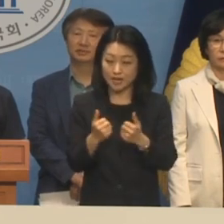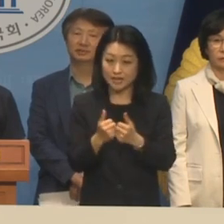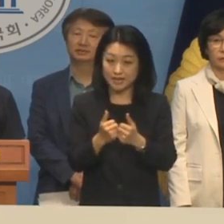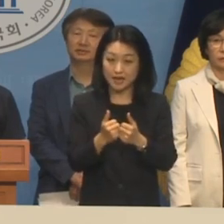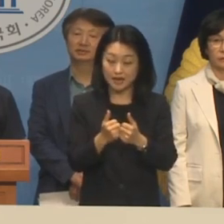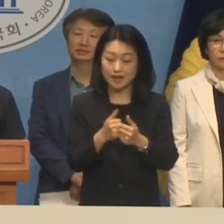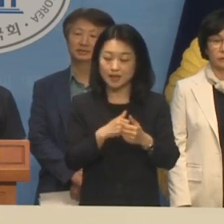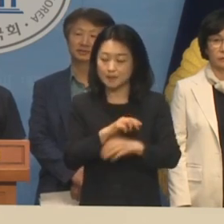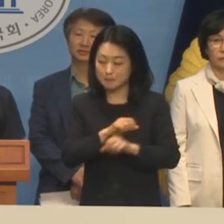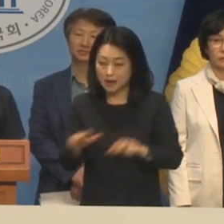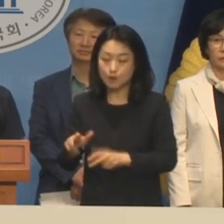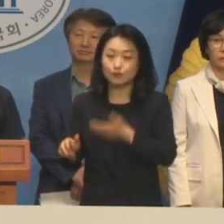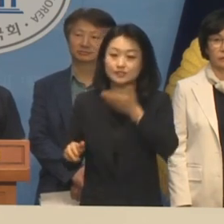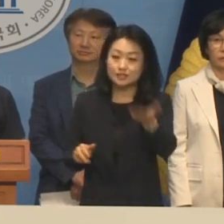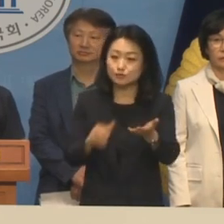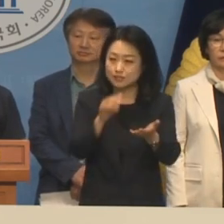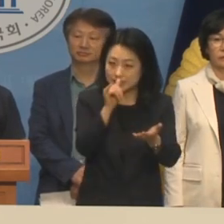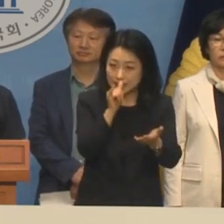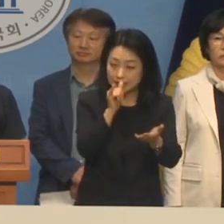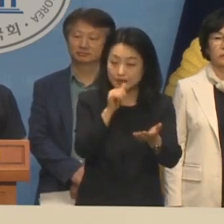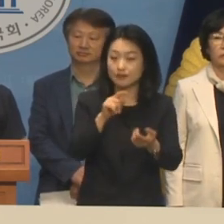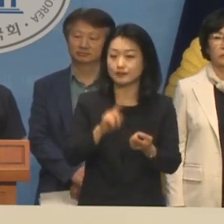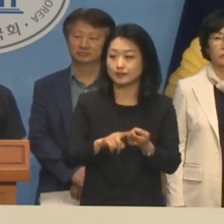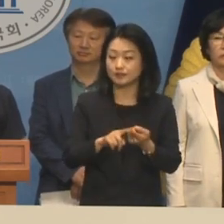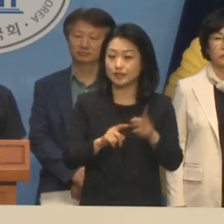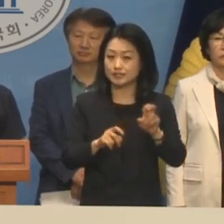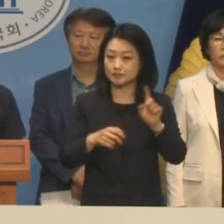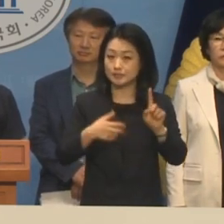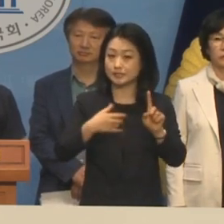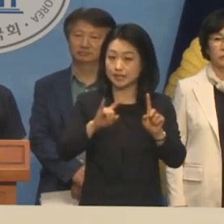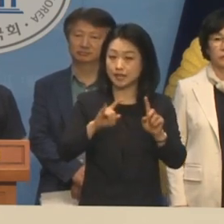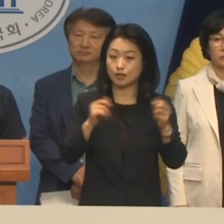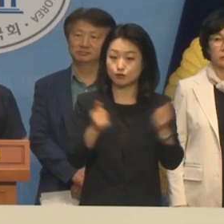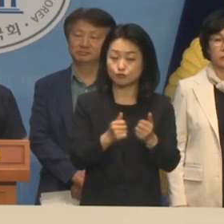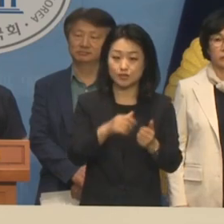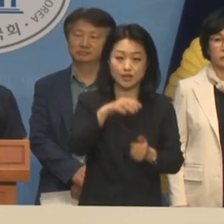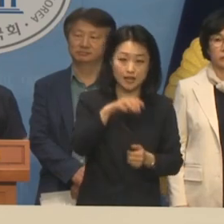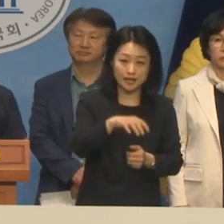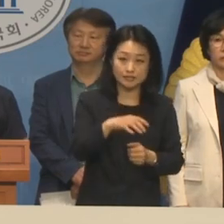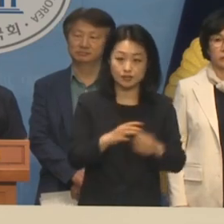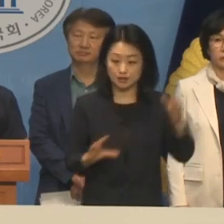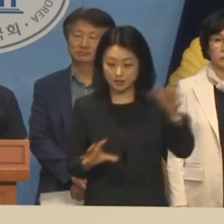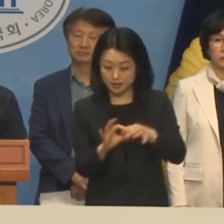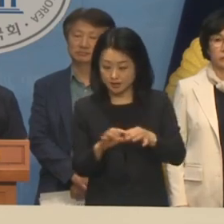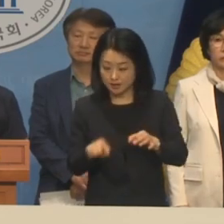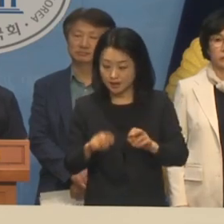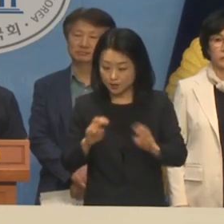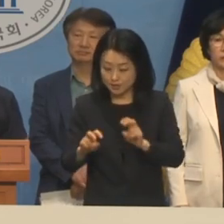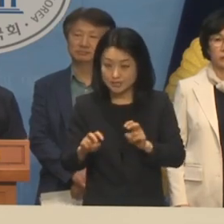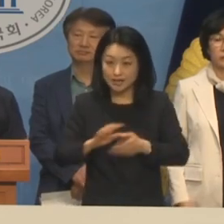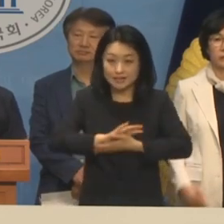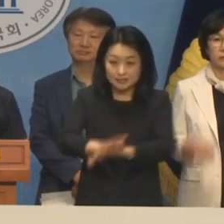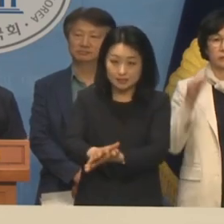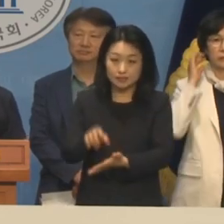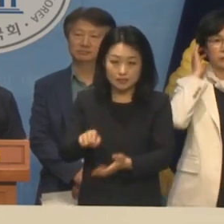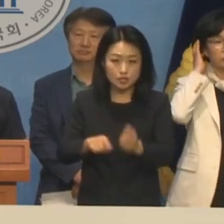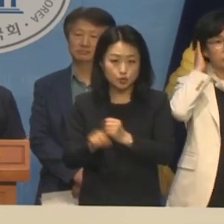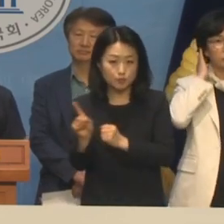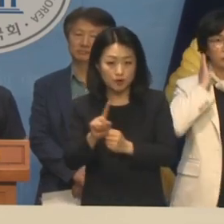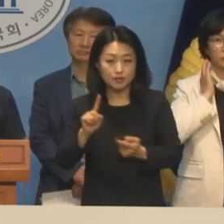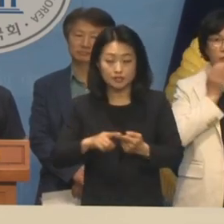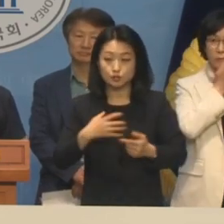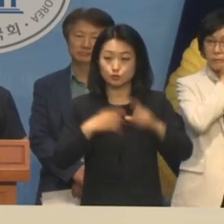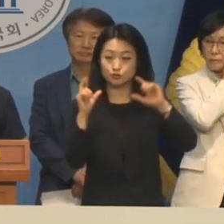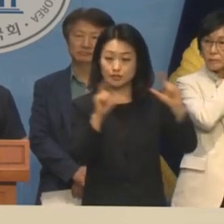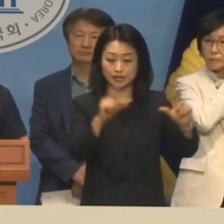중요한 법이었음에도 21대 국회가 가맹점주 등 종속적 자영업자의 희망을 저버린 이유를 찾고 규탄하기